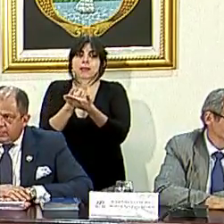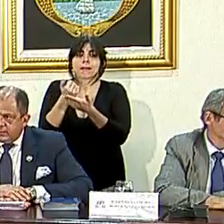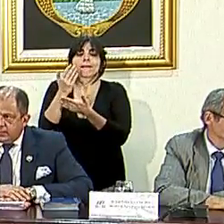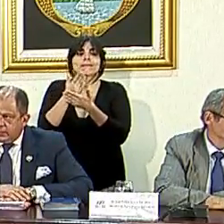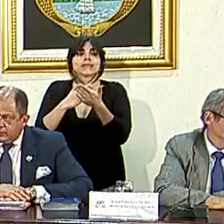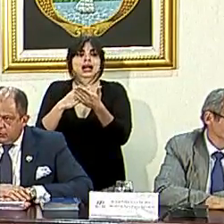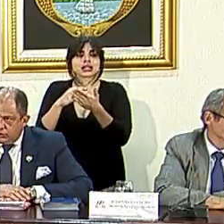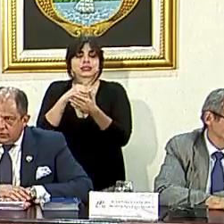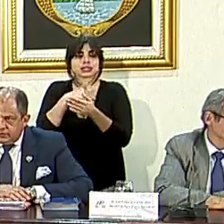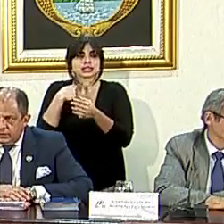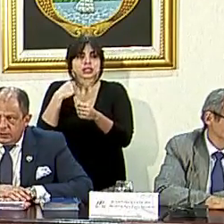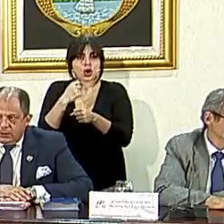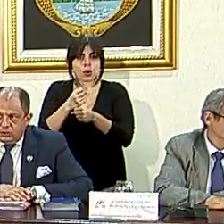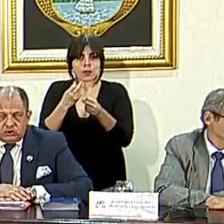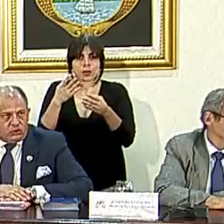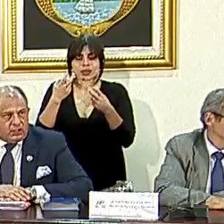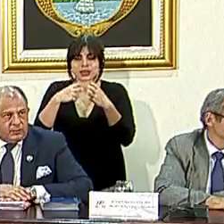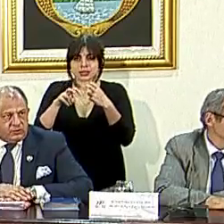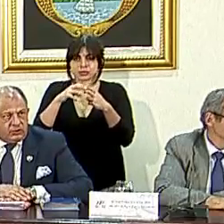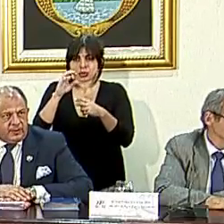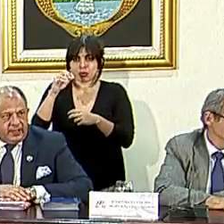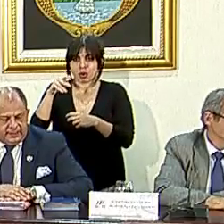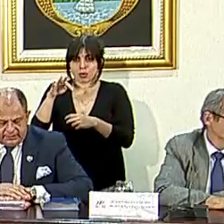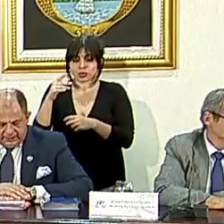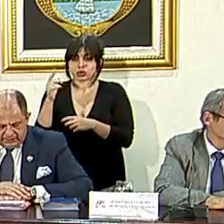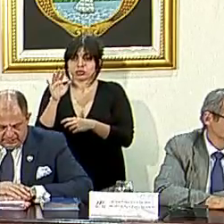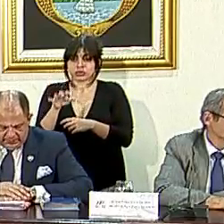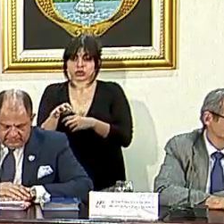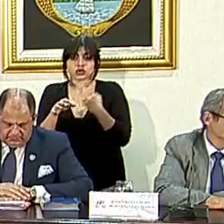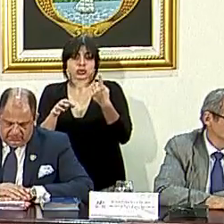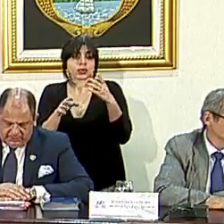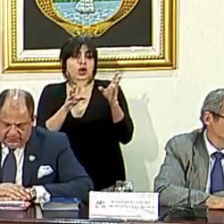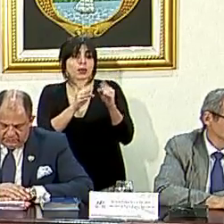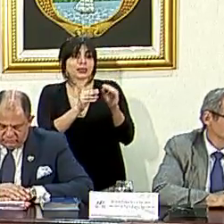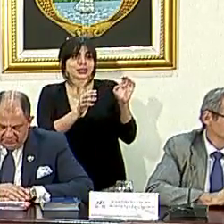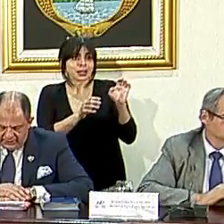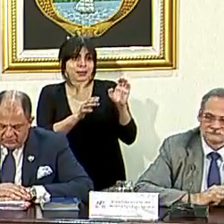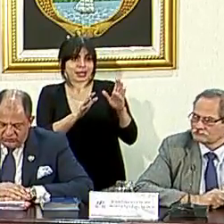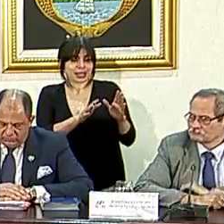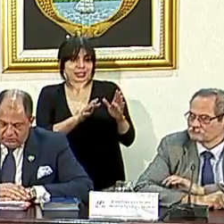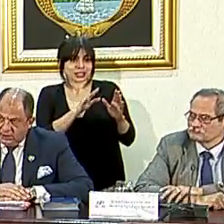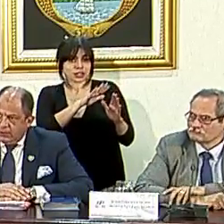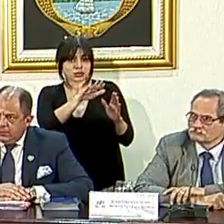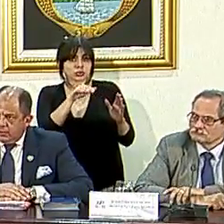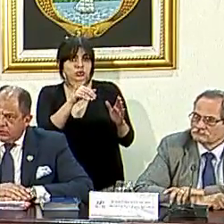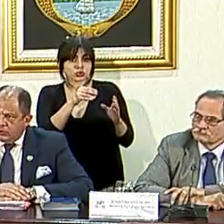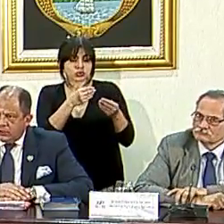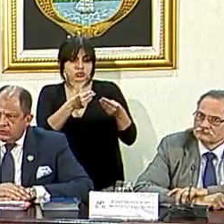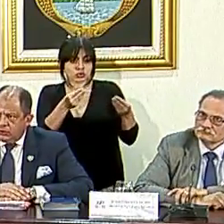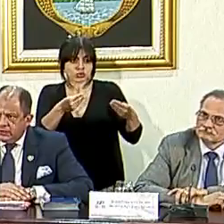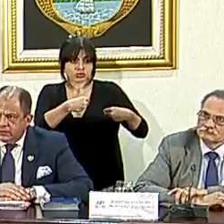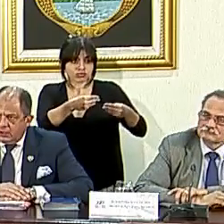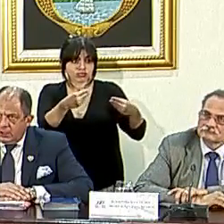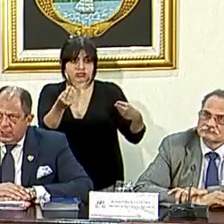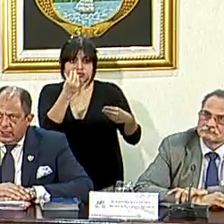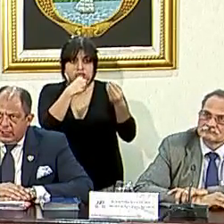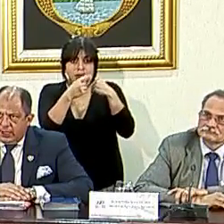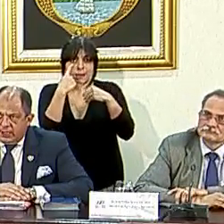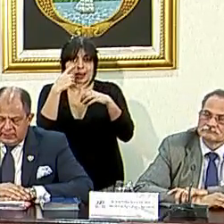Obras Públicas y Transportes. Solo la Comisión de Emergencia en suministros enviados a los